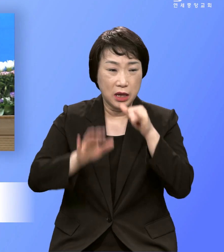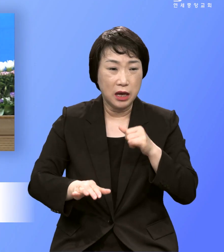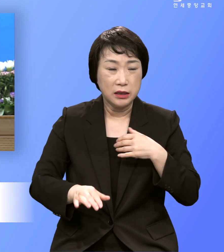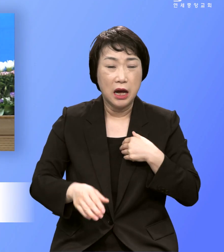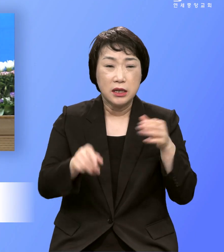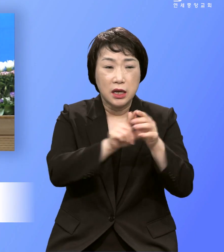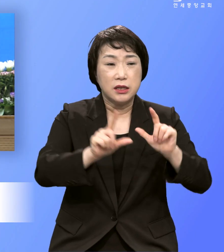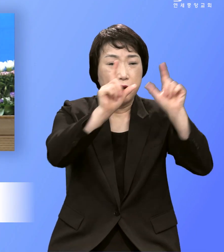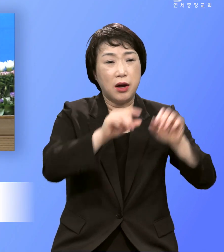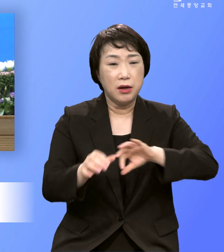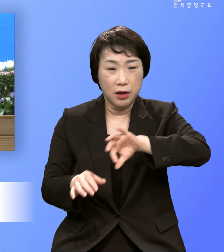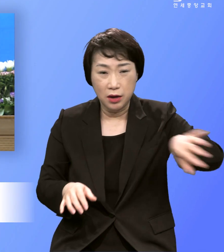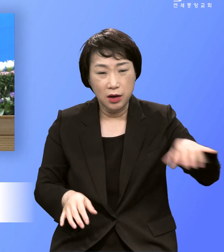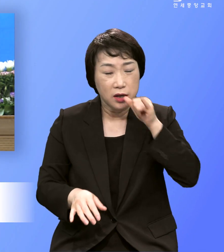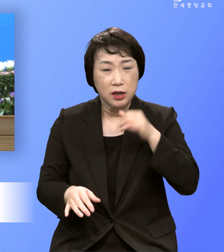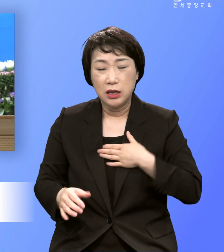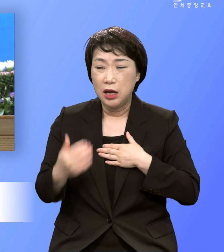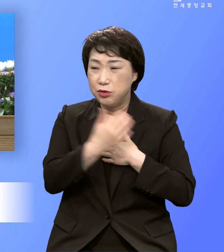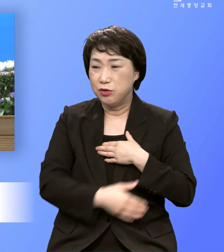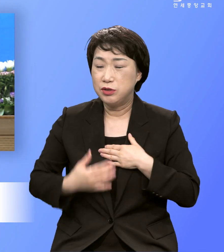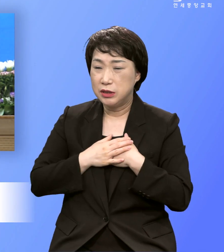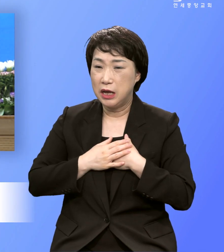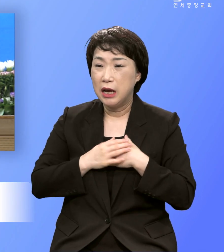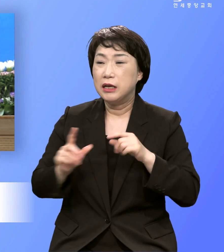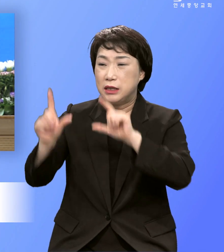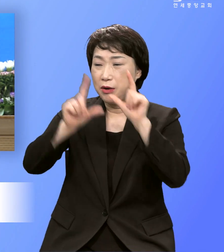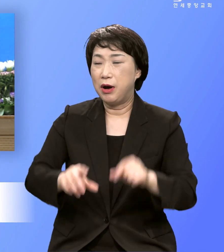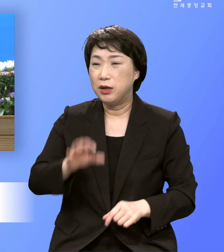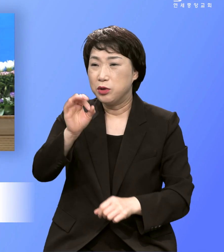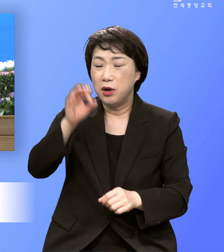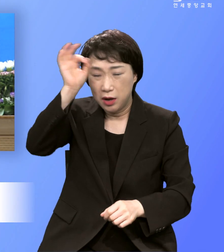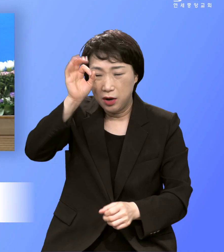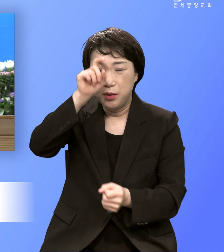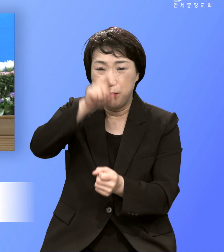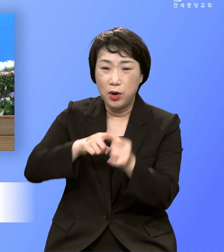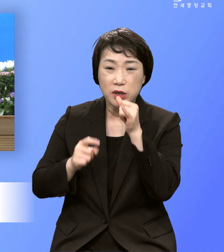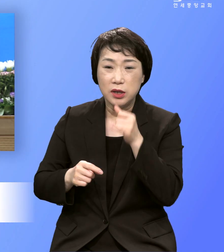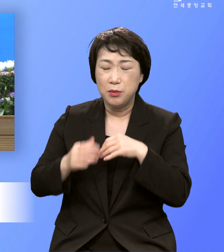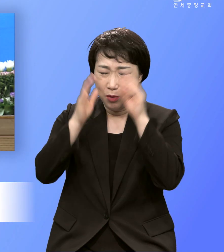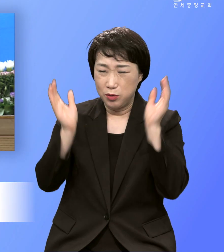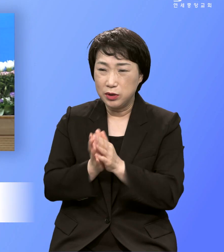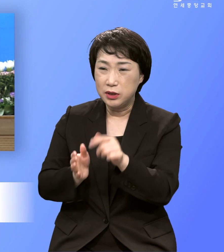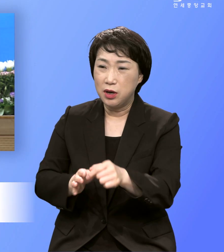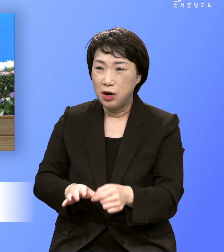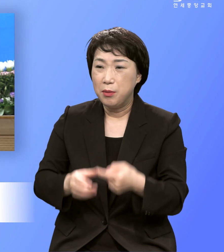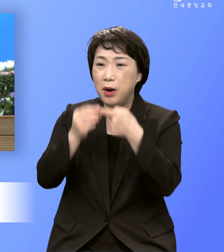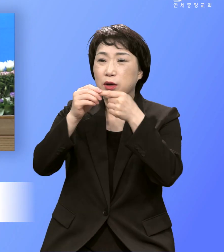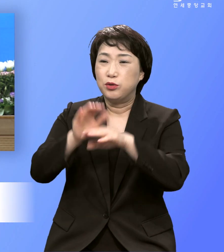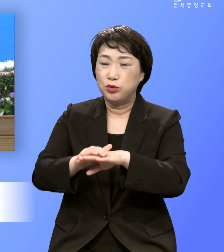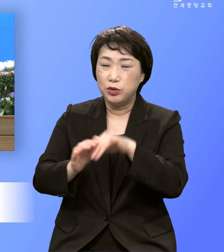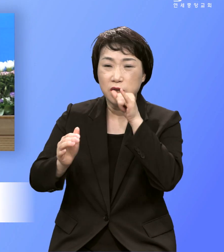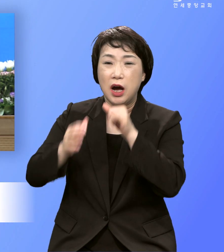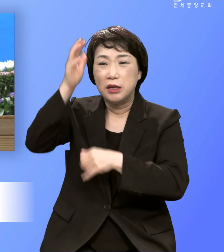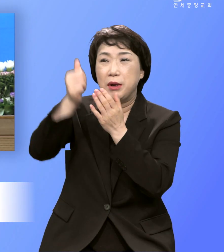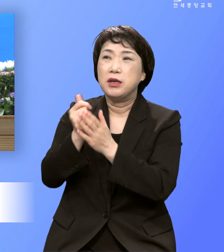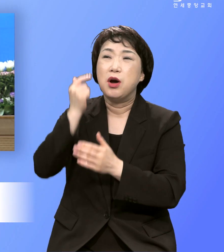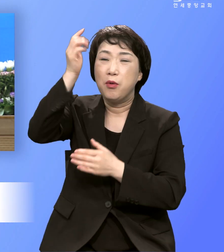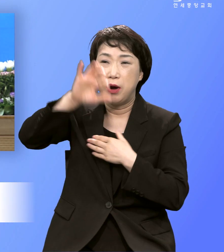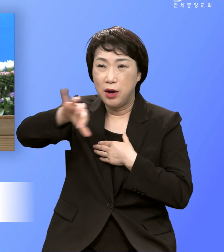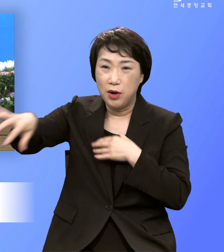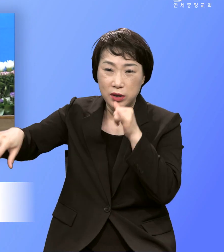나의 신앙생활보다 내 육신의 생활, 물질을 쫓는 육신의 생활, 이것을 더 우선순위로 만들어서 우리를 하나님의 영화로운